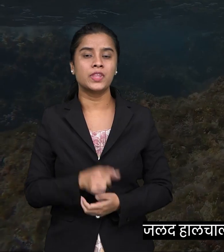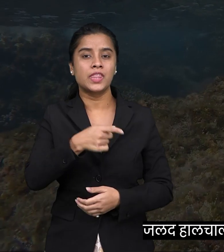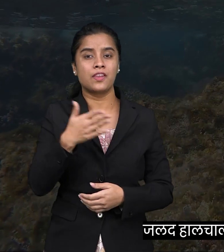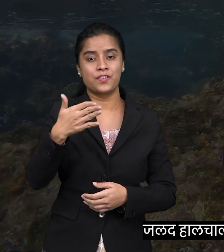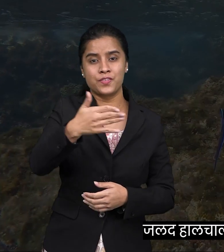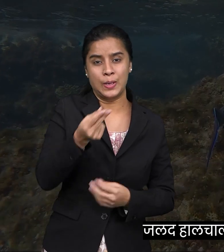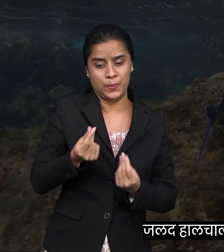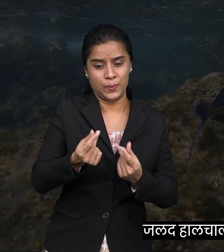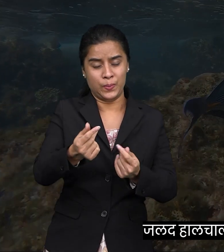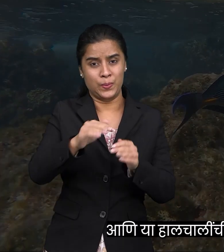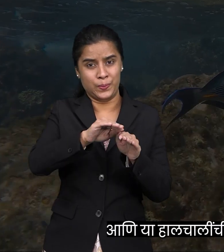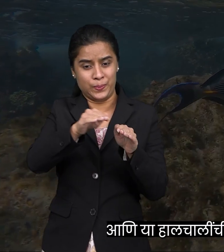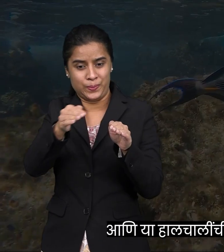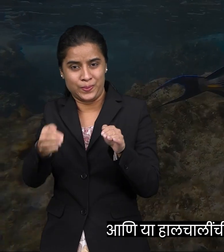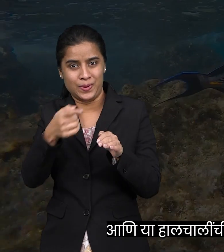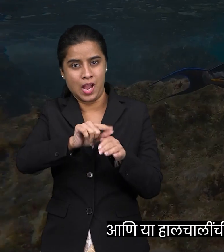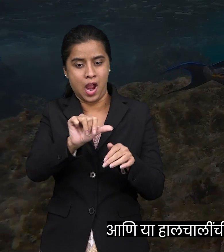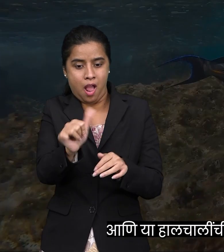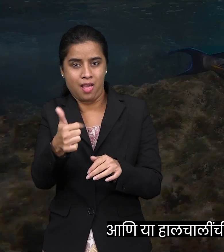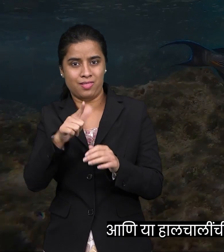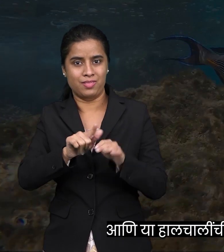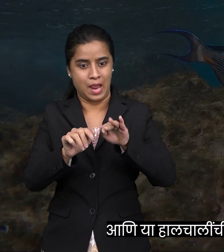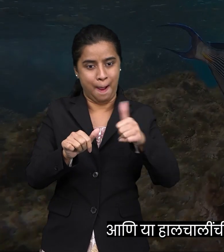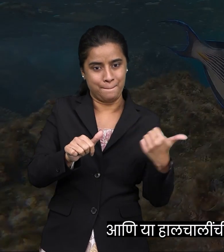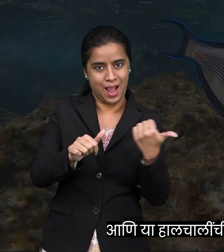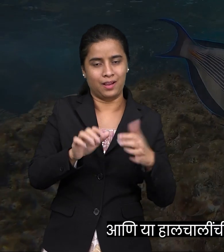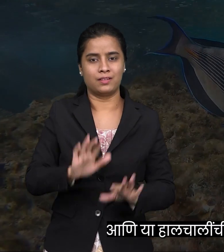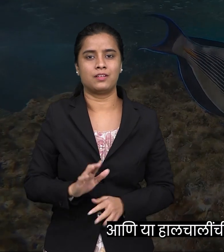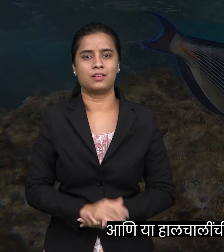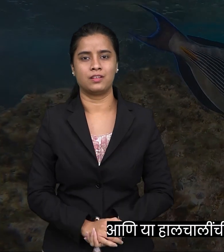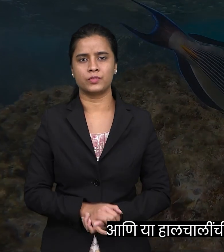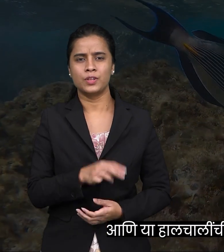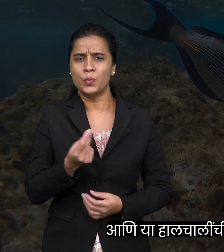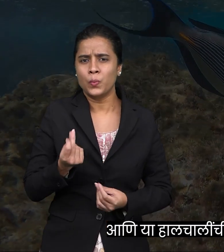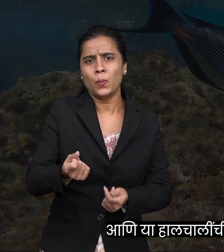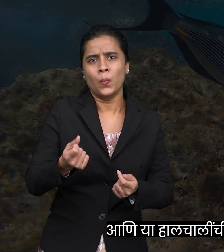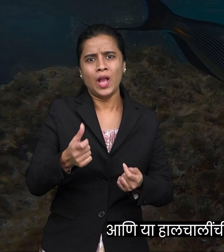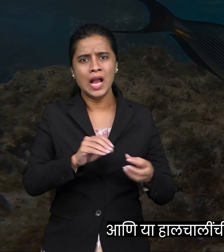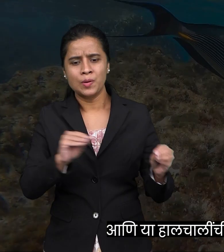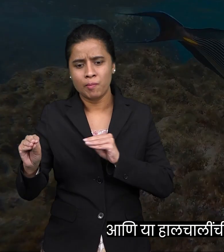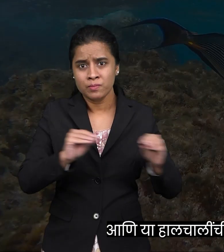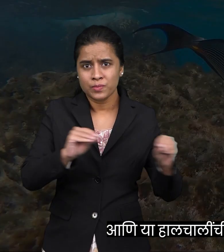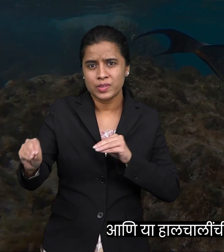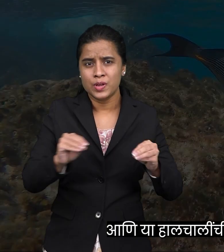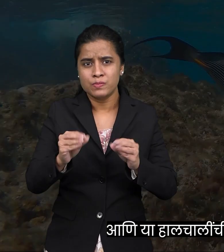हालचालींमुळे माशांना पुढे ढकलले जाते आणि या हालचालींची मालिका त्याला पोहण्यास मदत